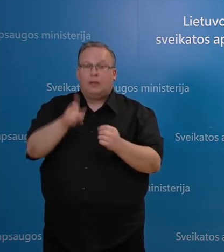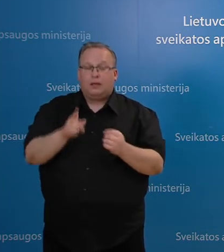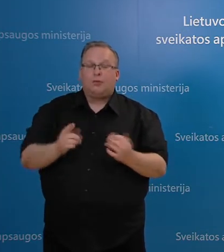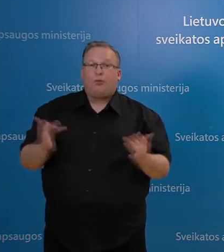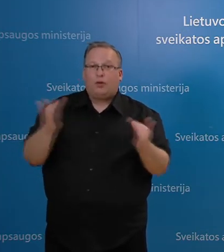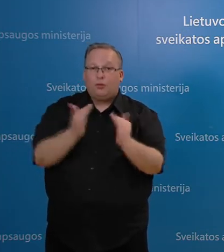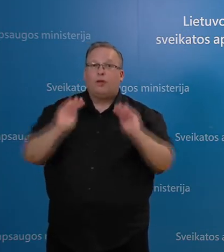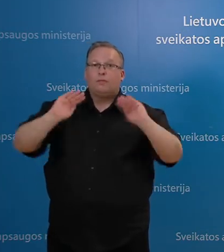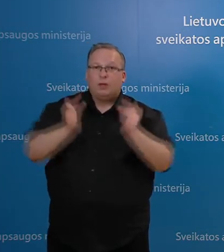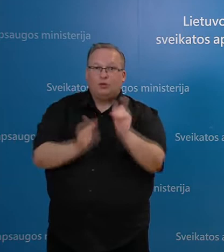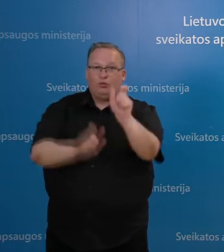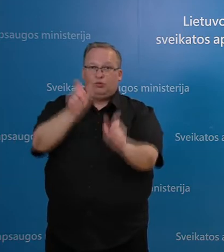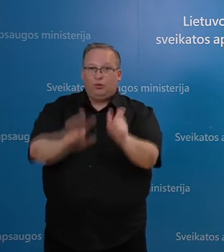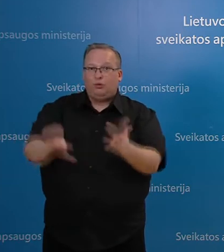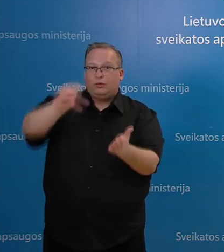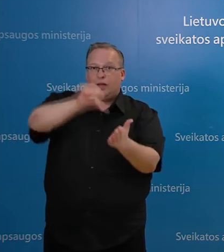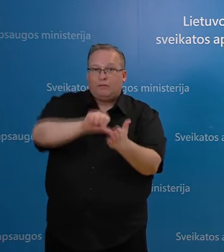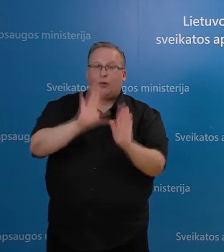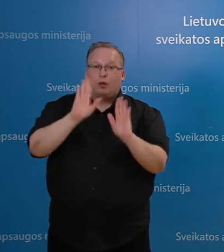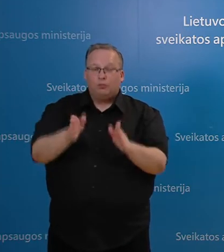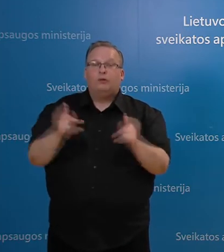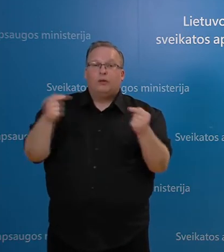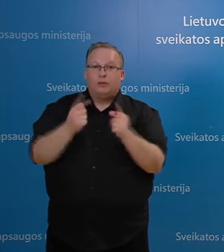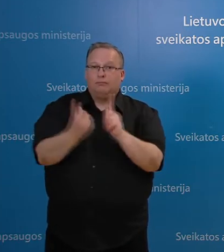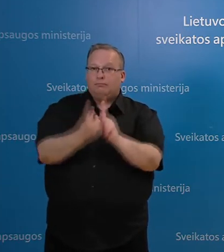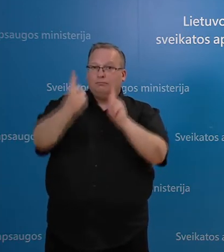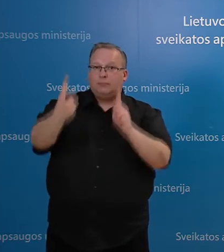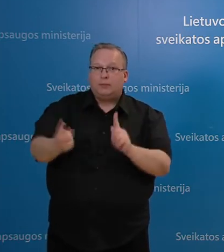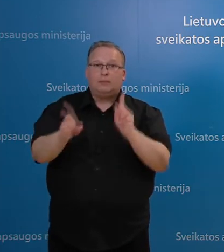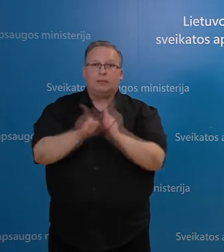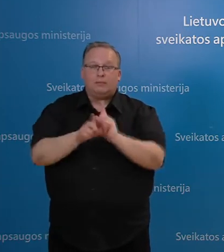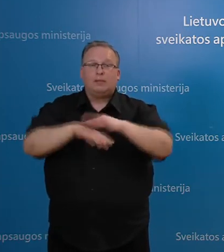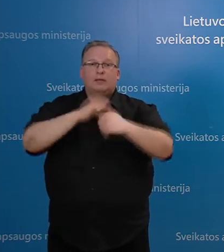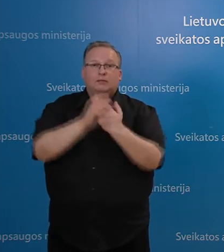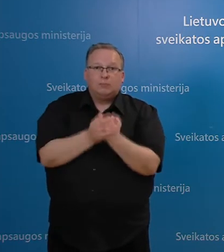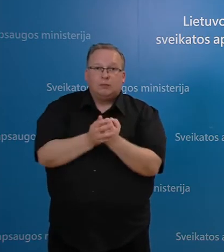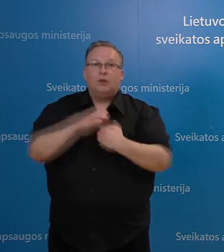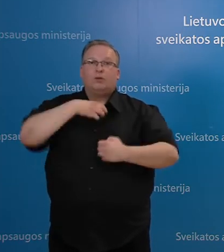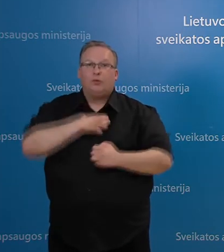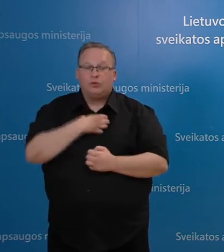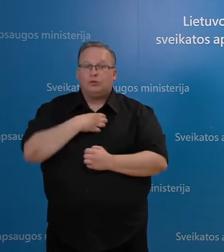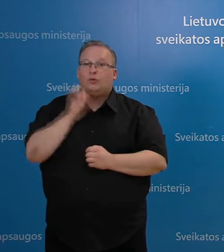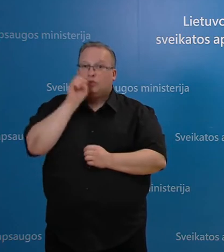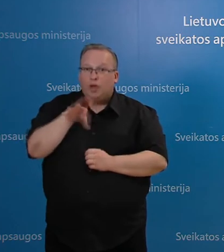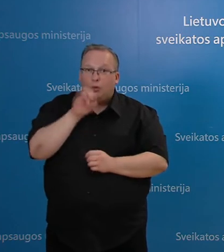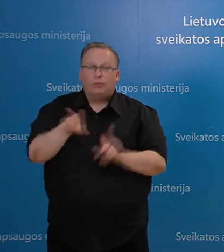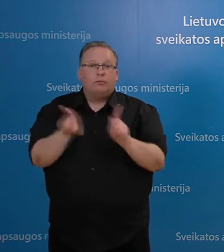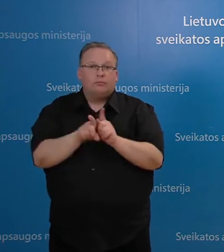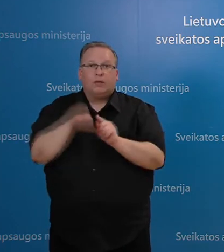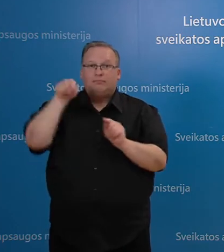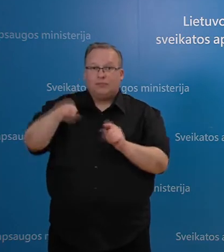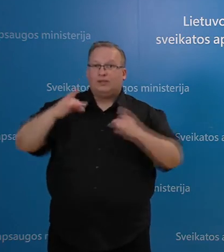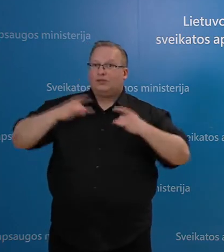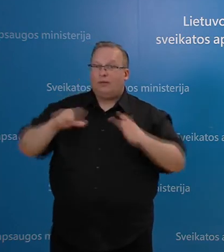skaičiumi, su išlaikant atitinkamą atstumą, laikantis rankų higienos, kosulio, čiaudulio etiketo, kad toje